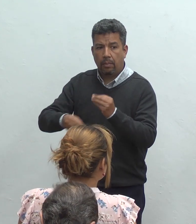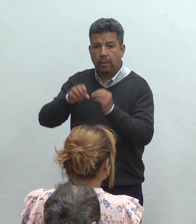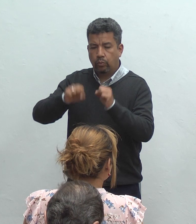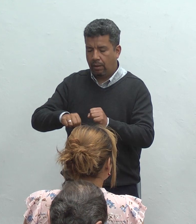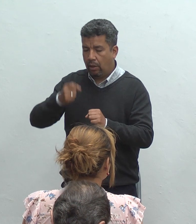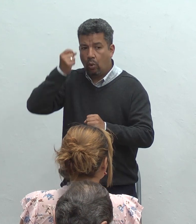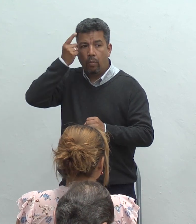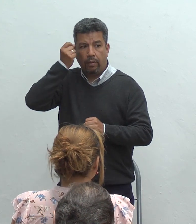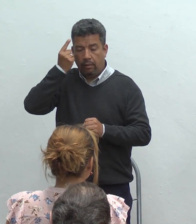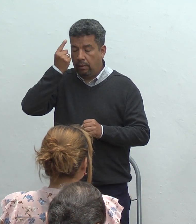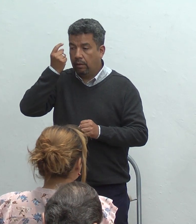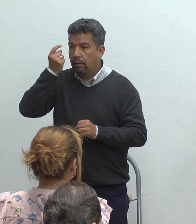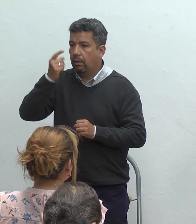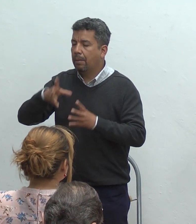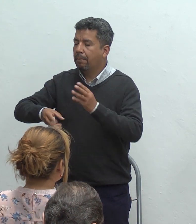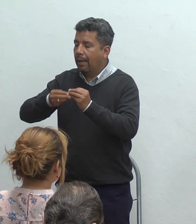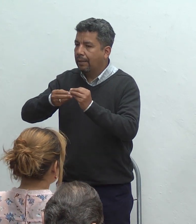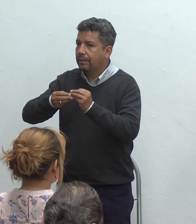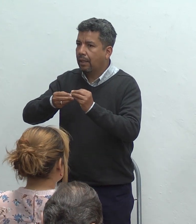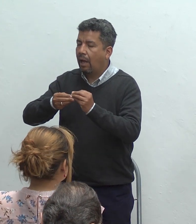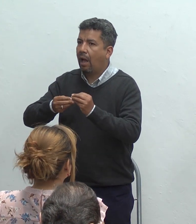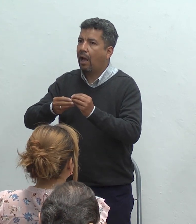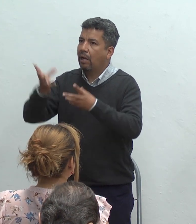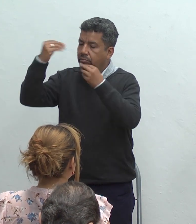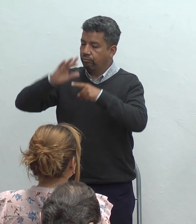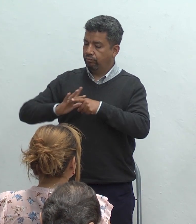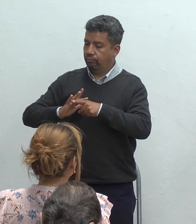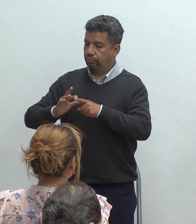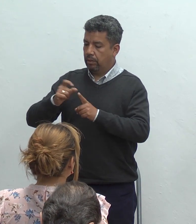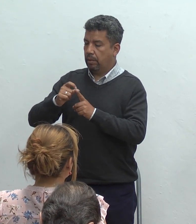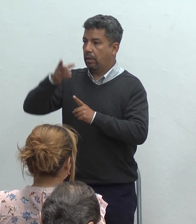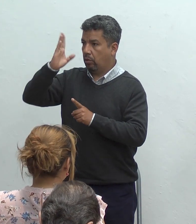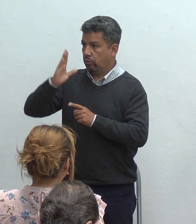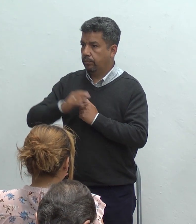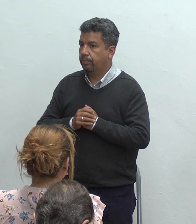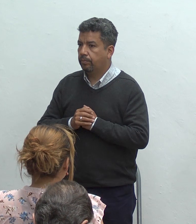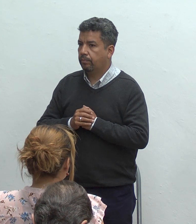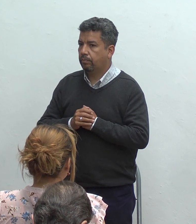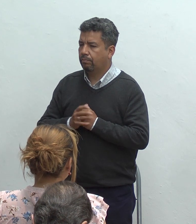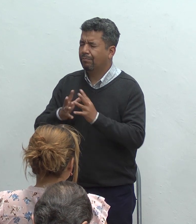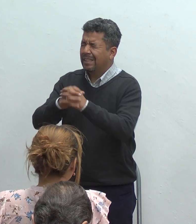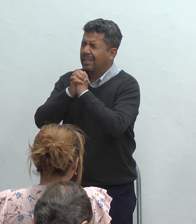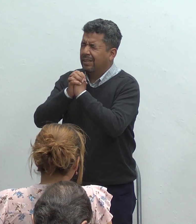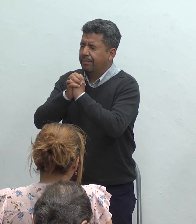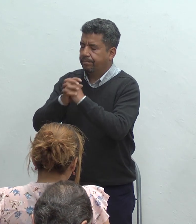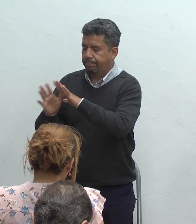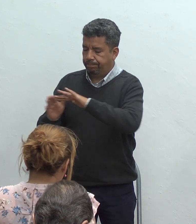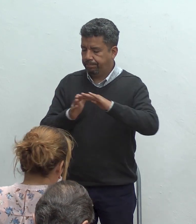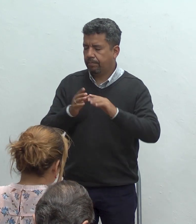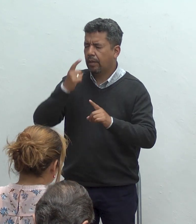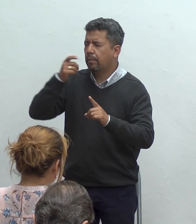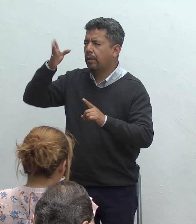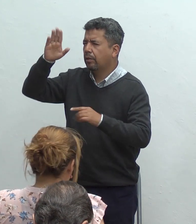a entender y que además podamos vivir la palabra de Dios. Clamemos por eso. Padre